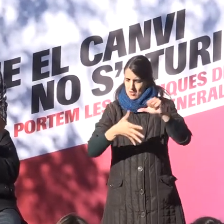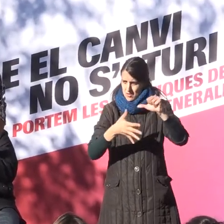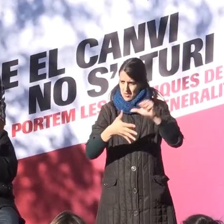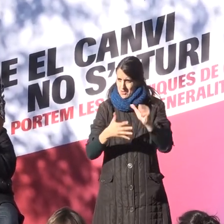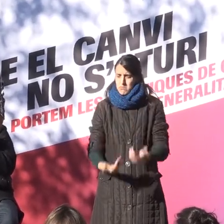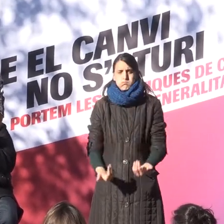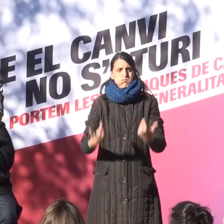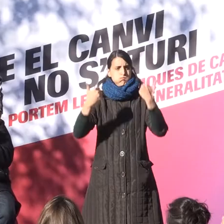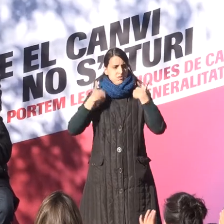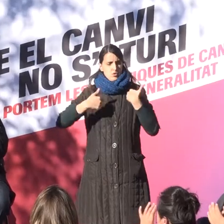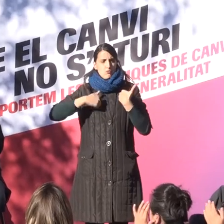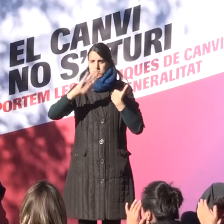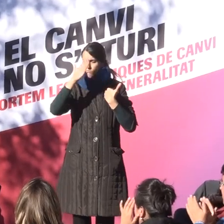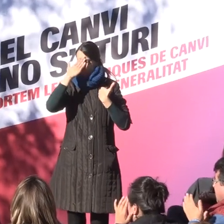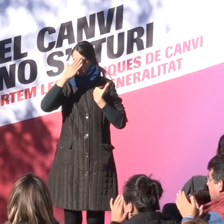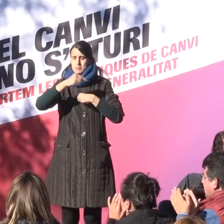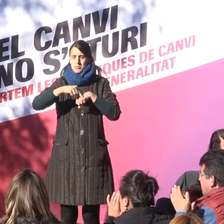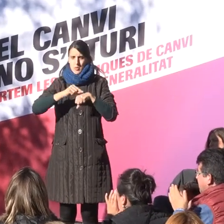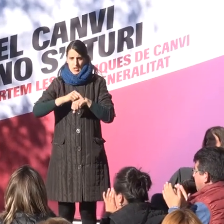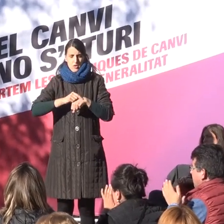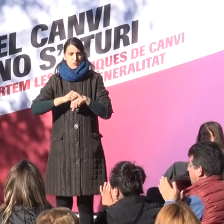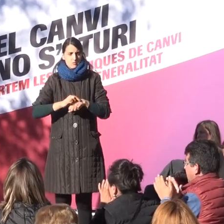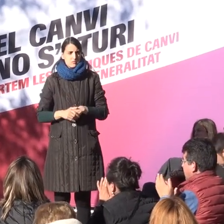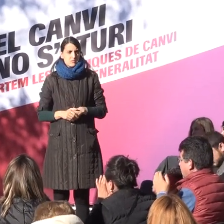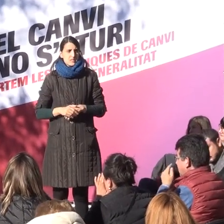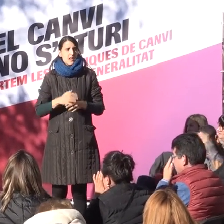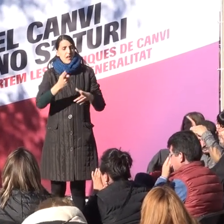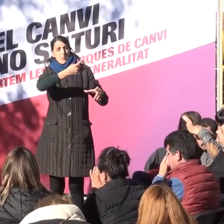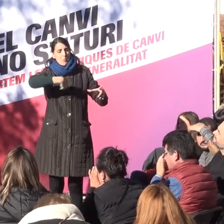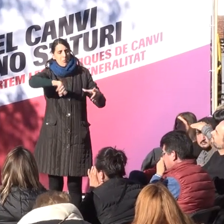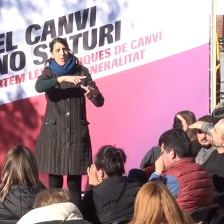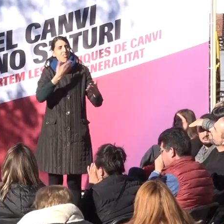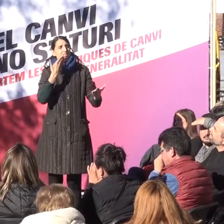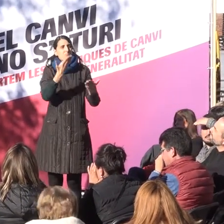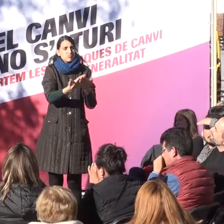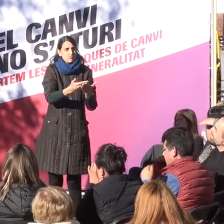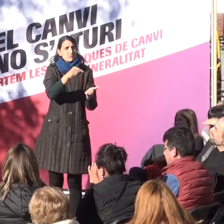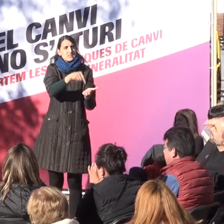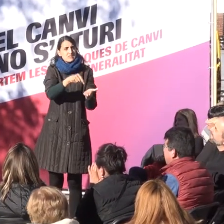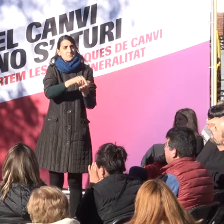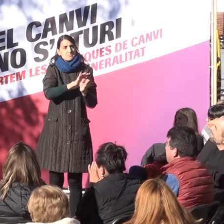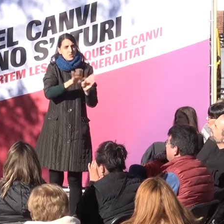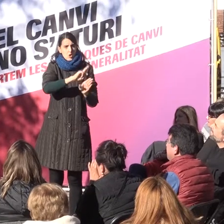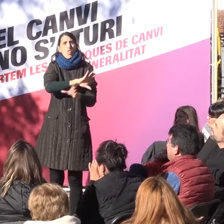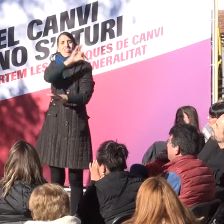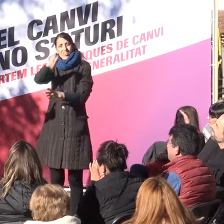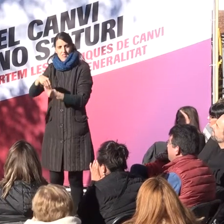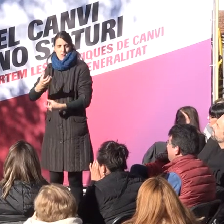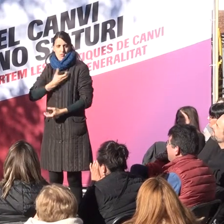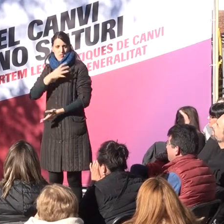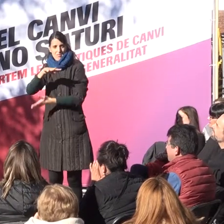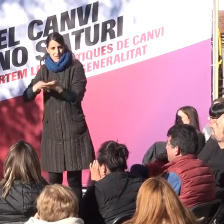político ya no solo reclamando en las plazas sino en el ajuntament de barcelona